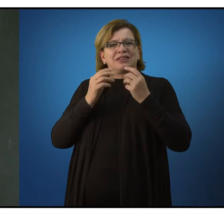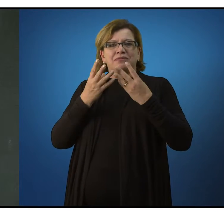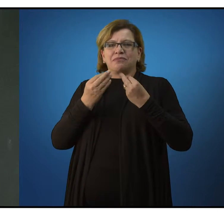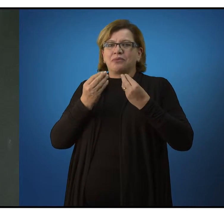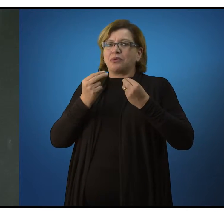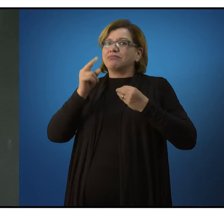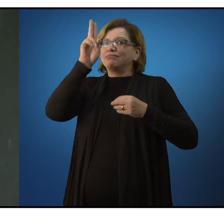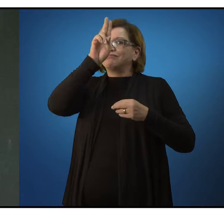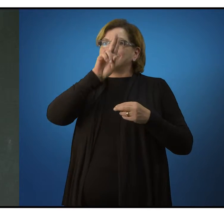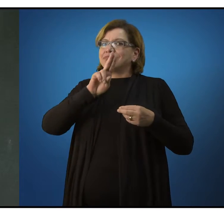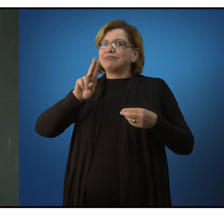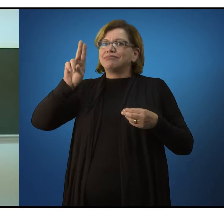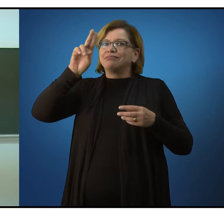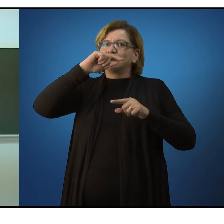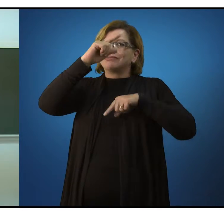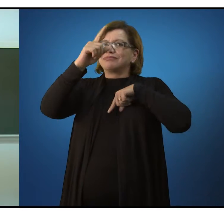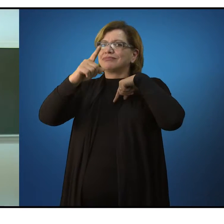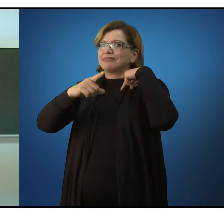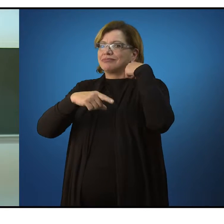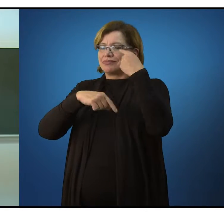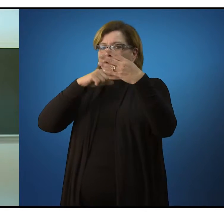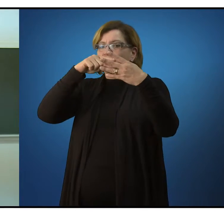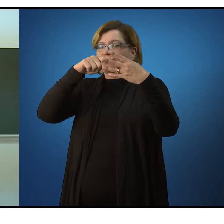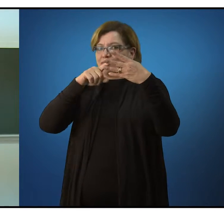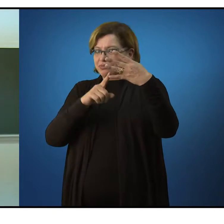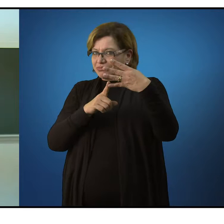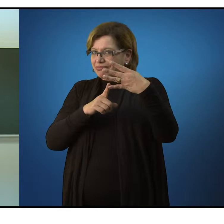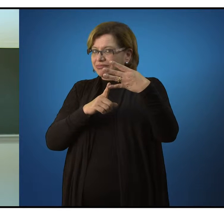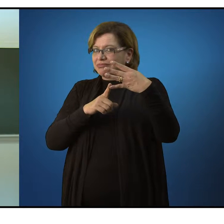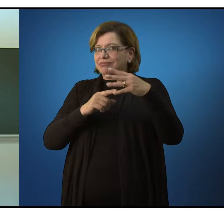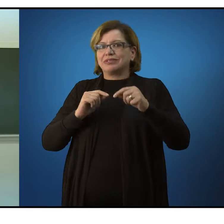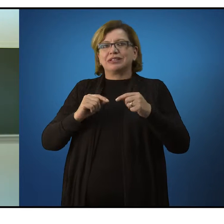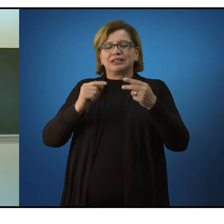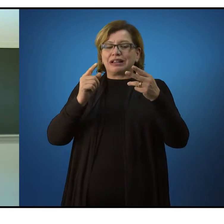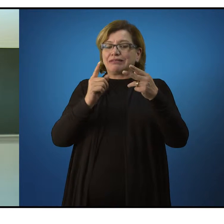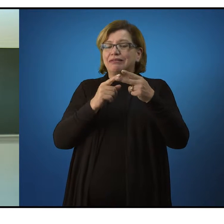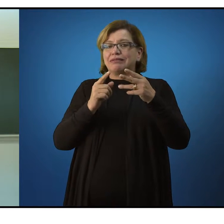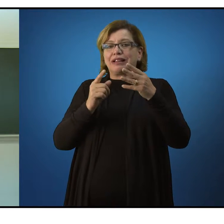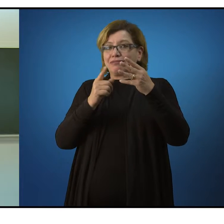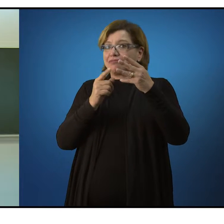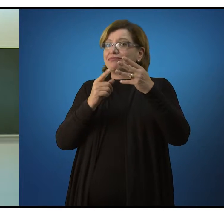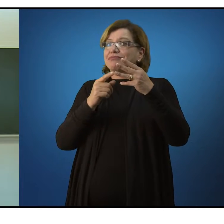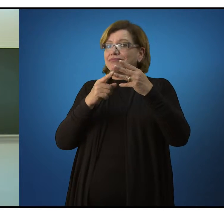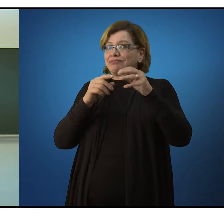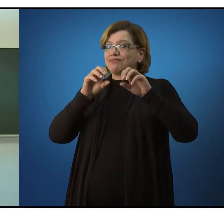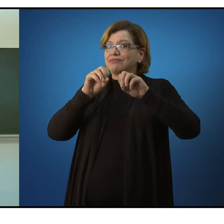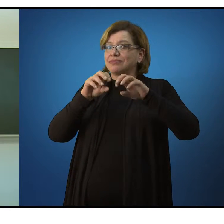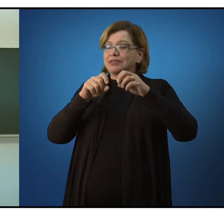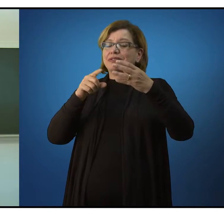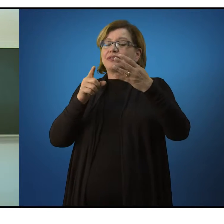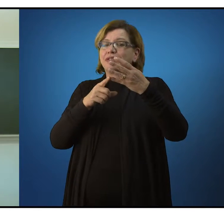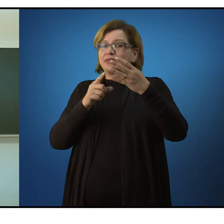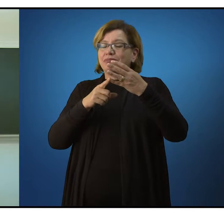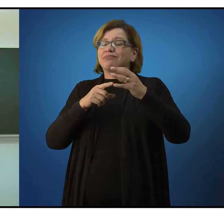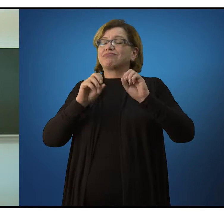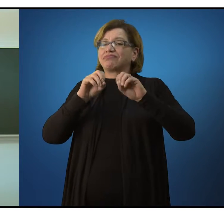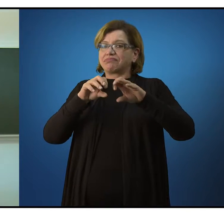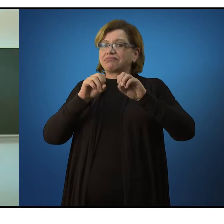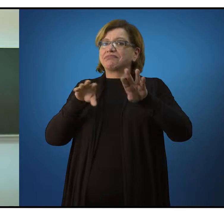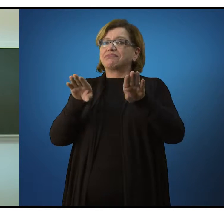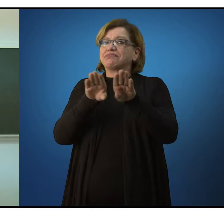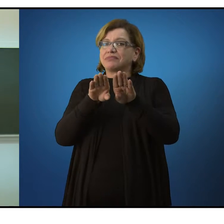muito utilizada depois nas outras unidades, principalmente na unidade 3 da videoaula, como da unidade 4.